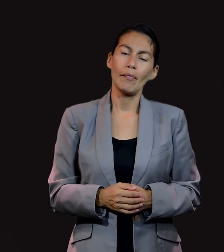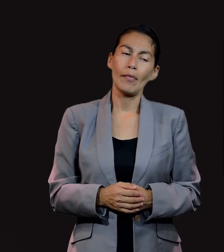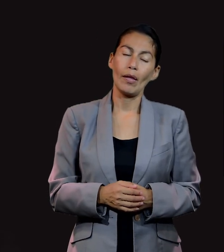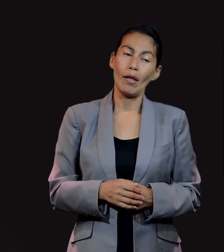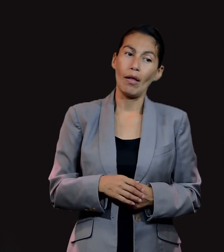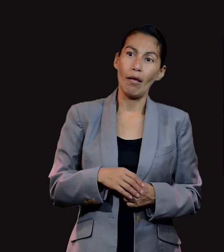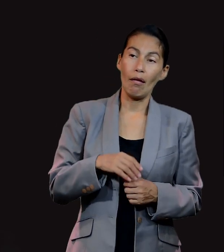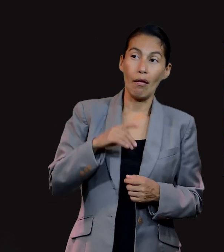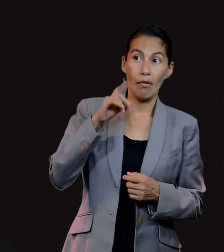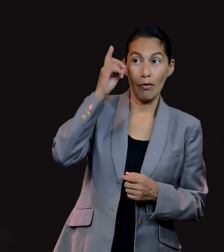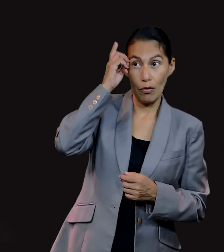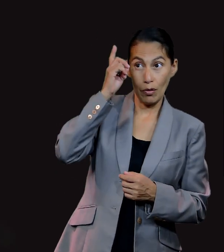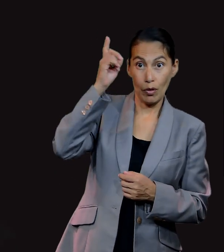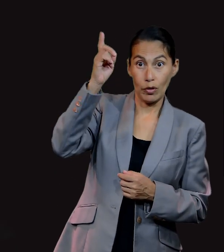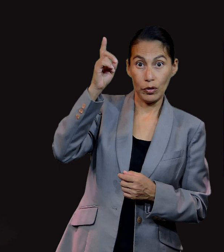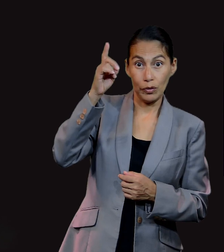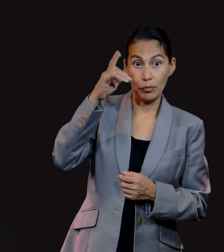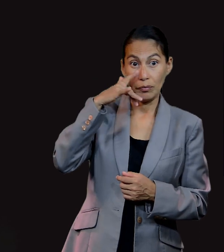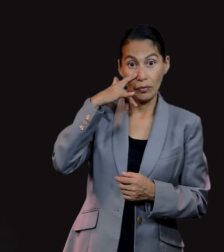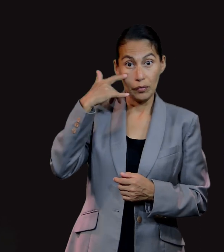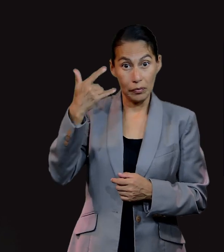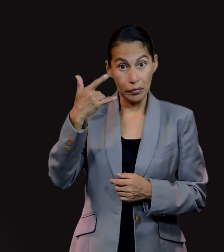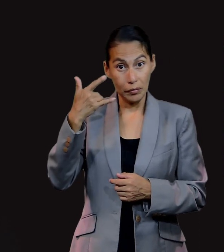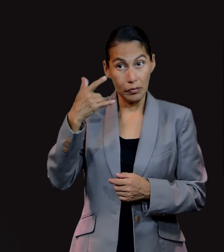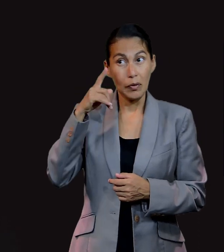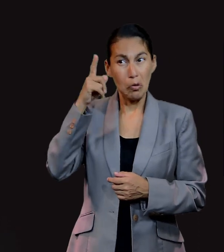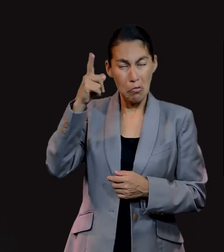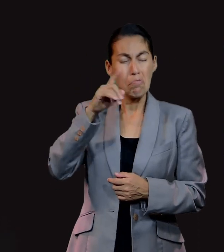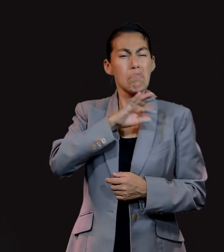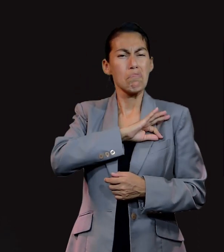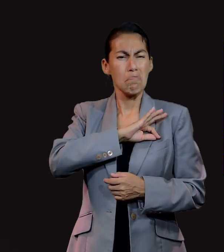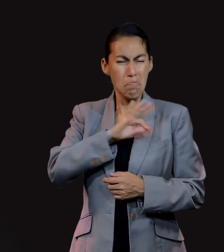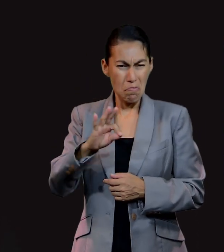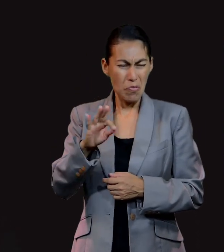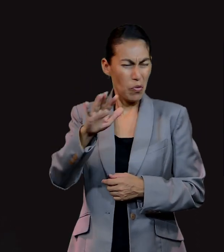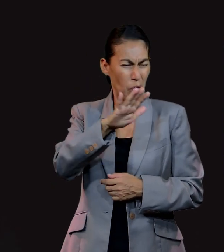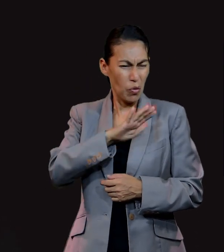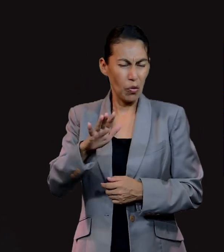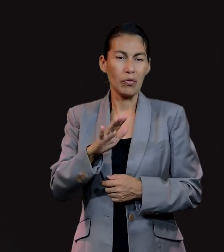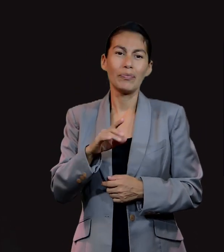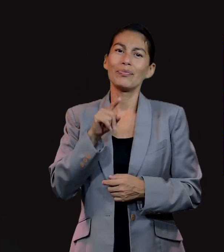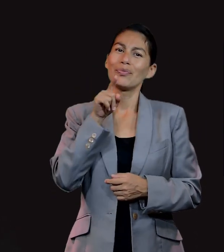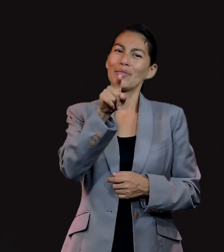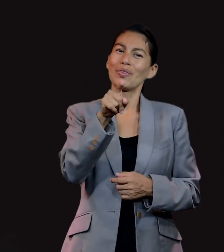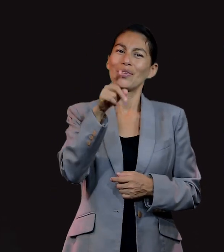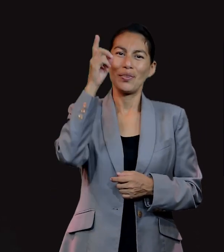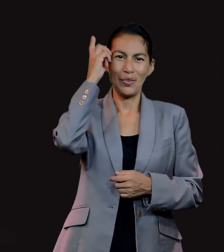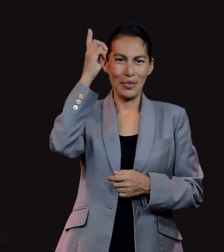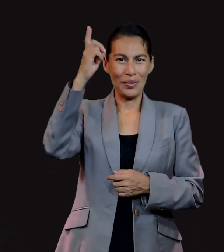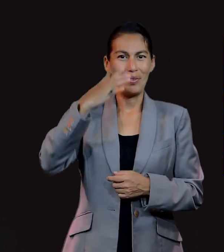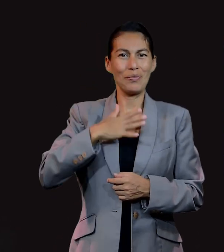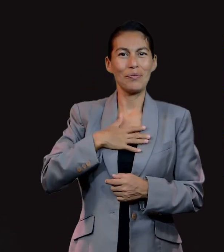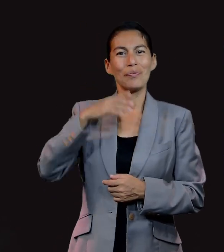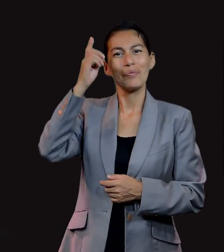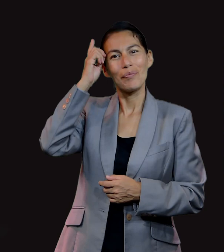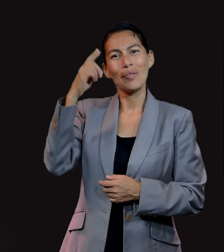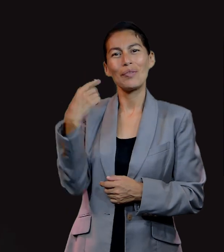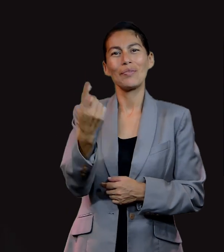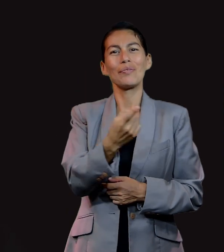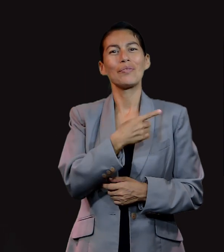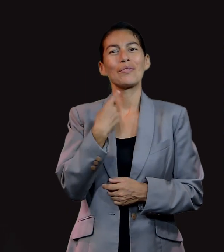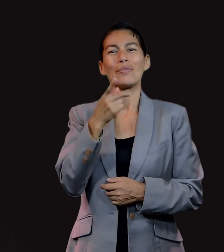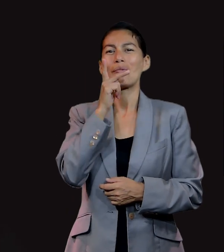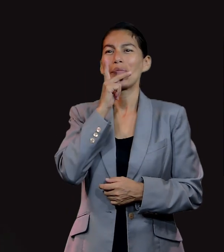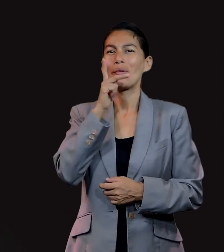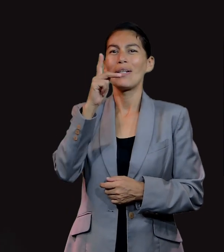la fe en lo invisible, en el Dios de lo imposible, tu Dios, mi